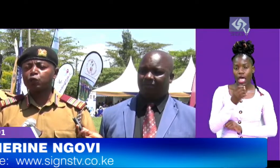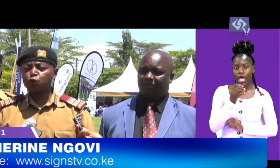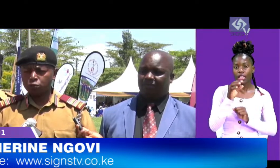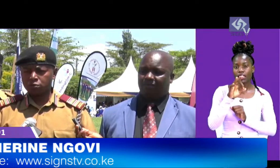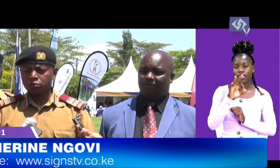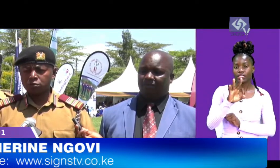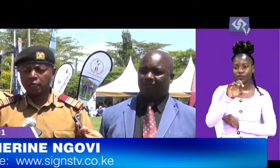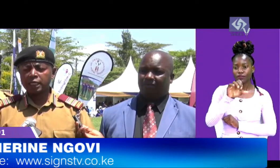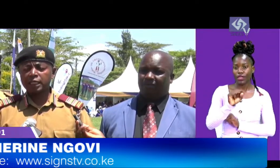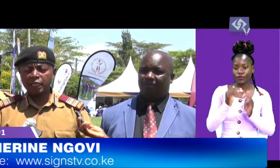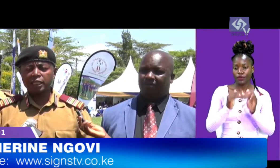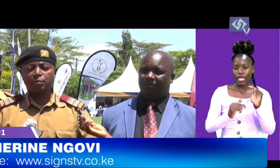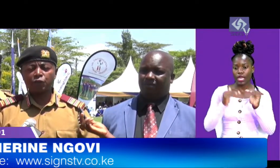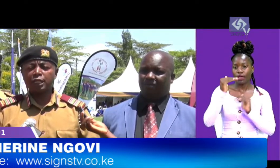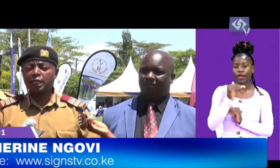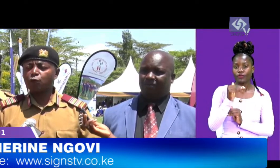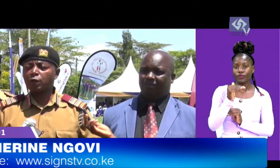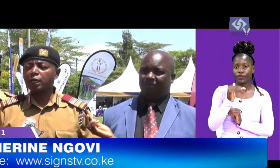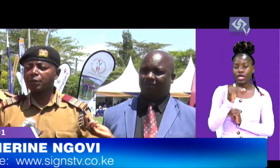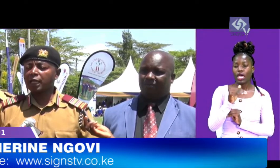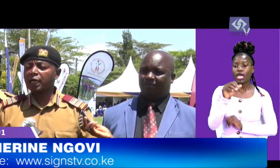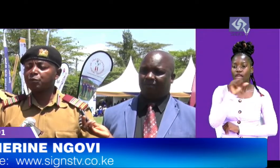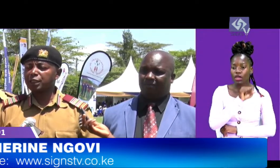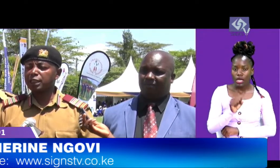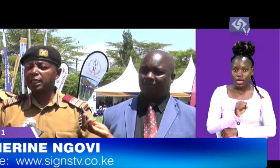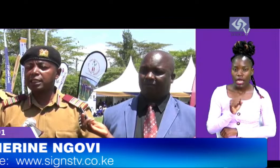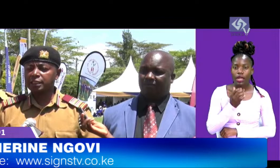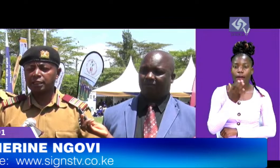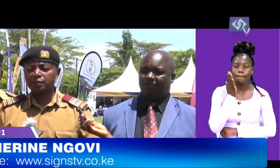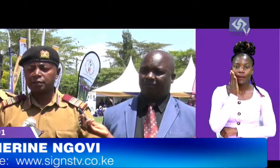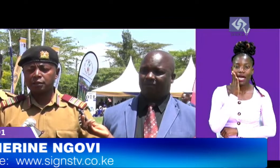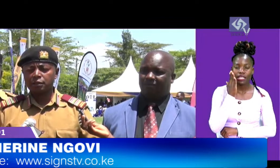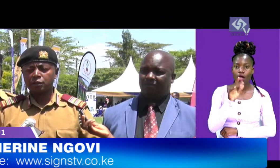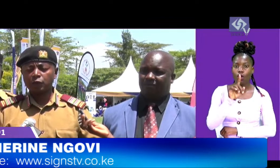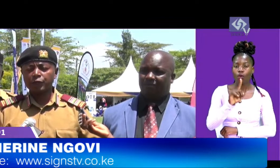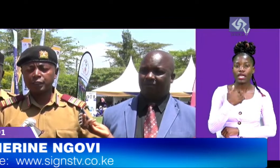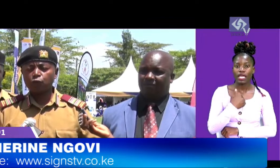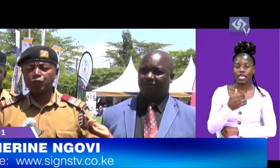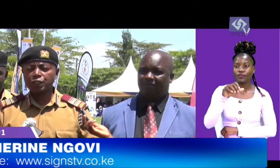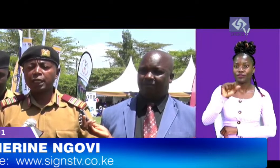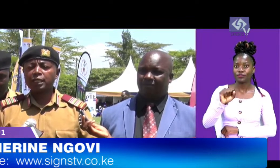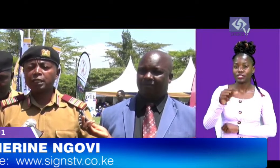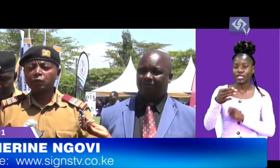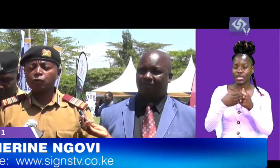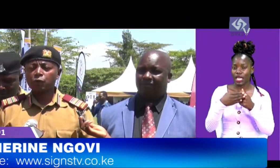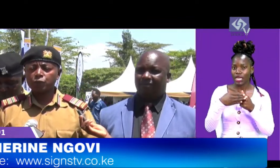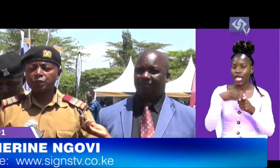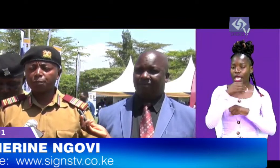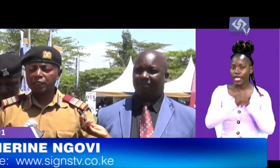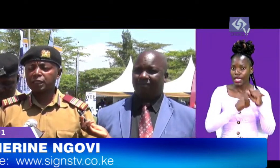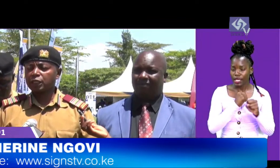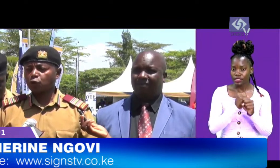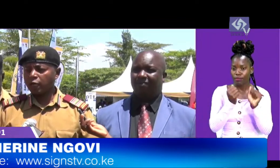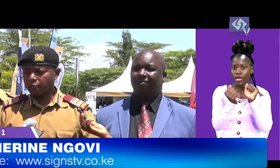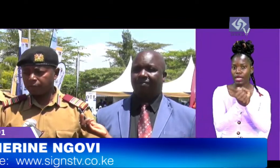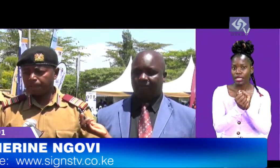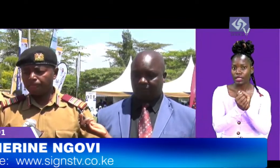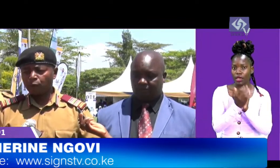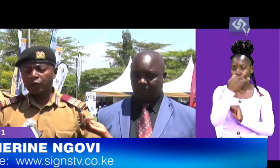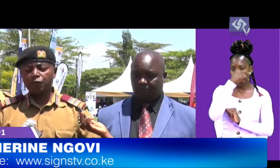juu. Hata nyanya moja alikuwa na miaka 59. Tukaweza kuwashika kwa kujipasha tohara. Kwa